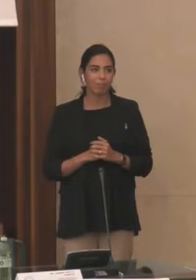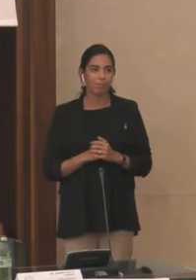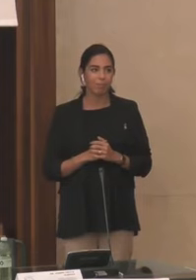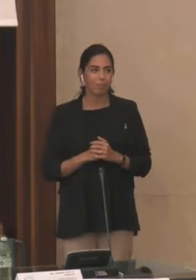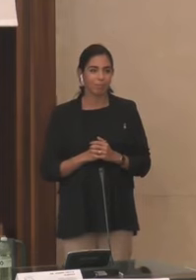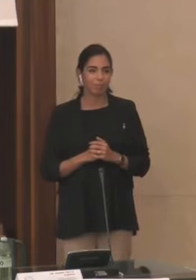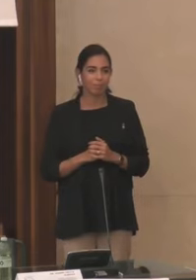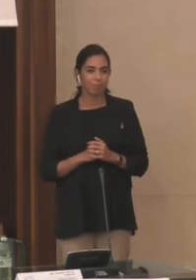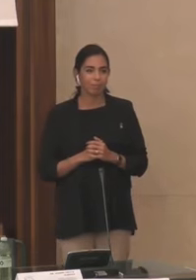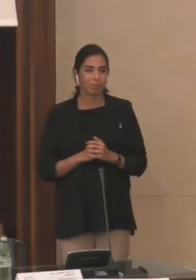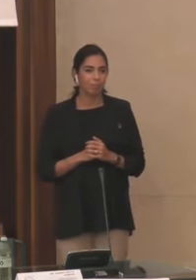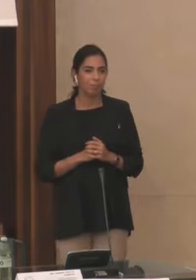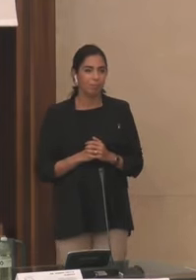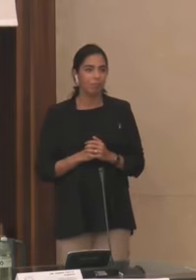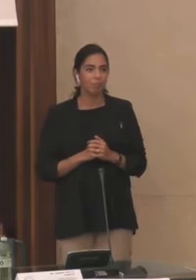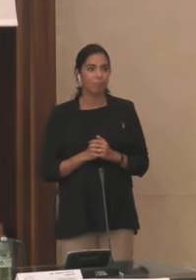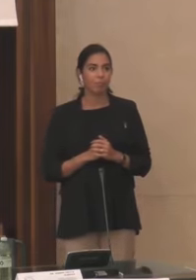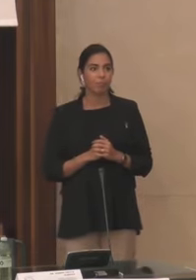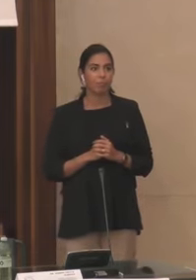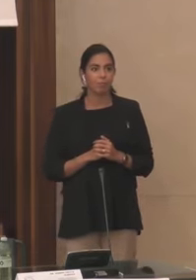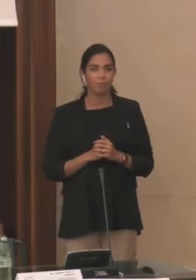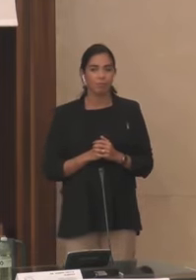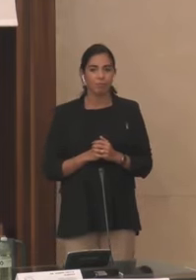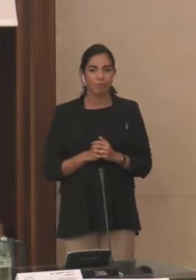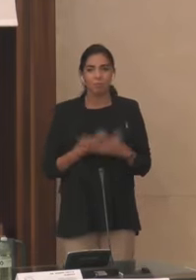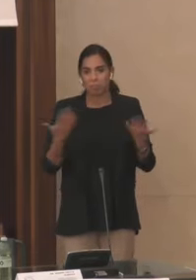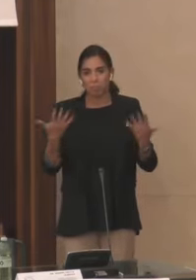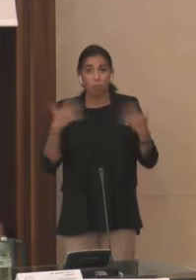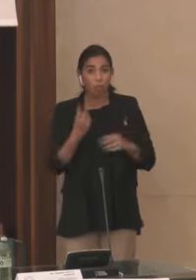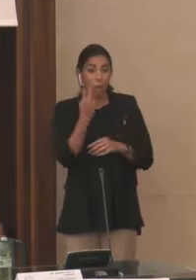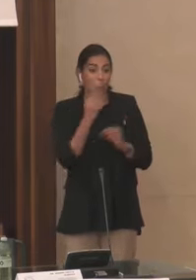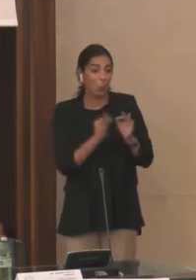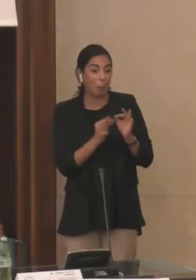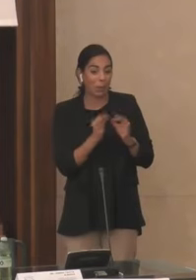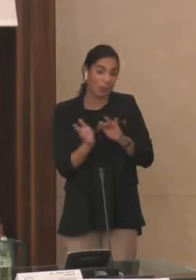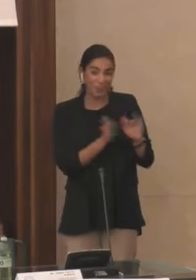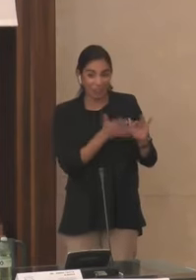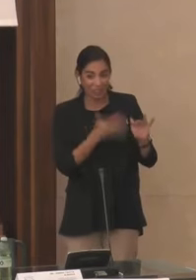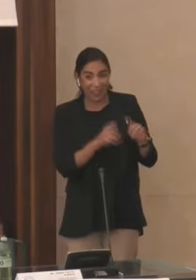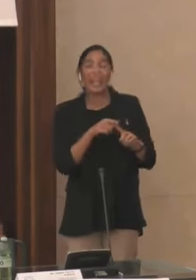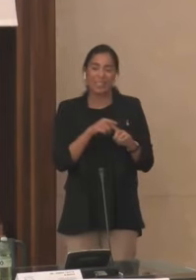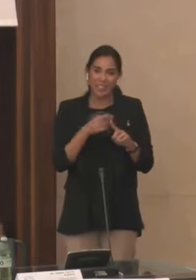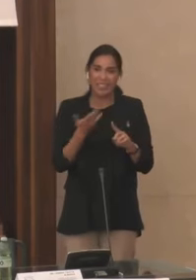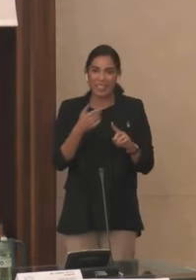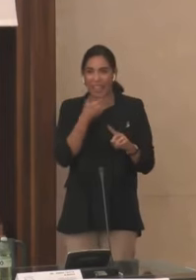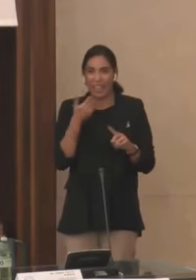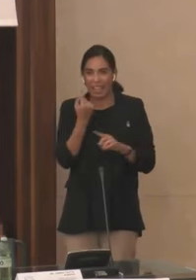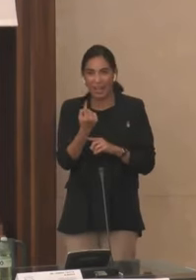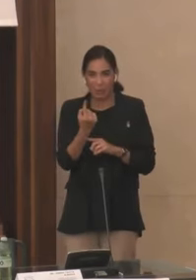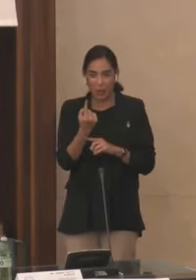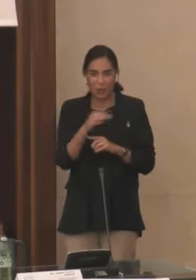Ecco, detto questo, mi sono già bruciato 4 minuti, me ne restano 11. Allora, uno